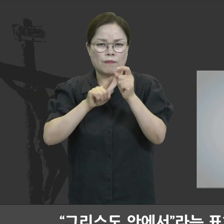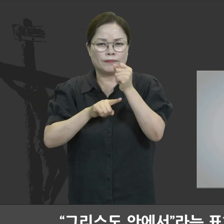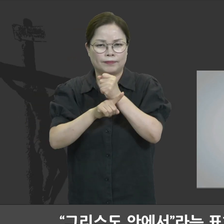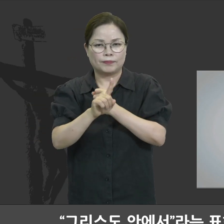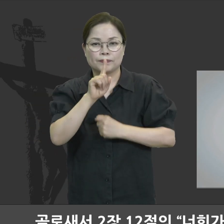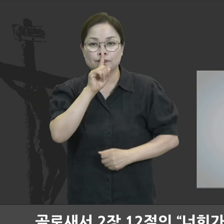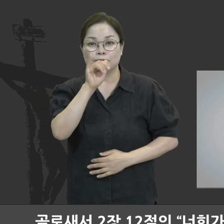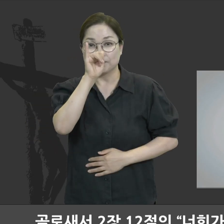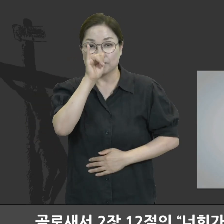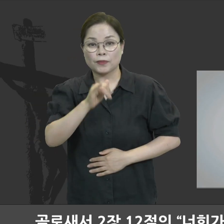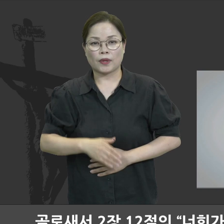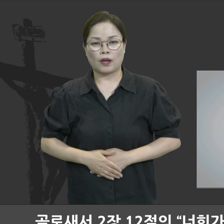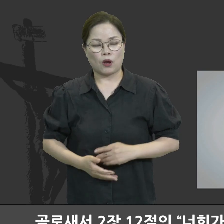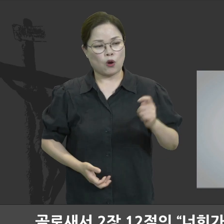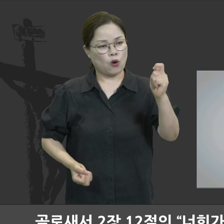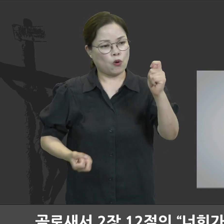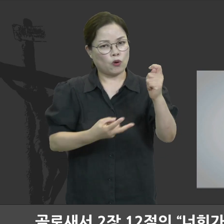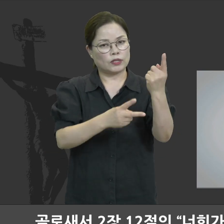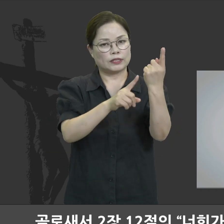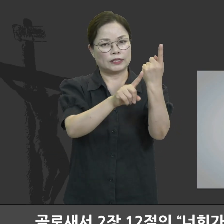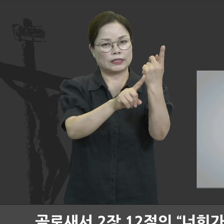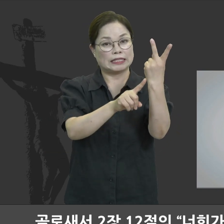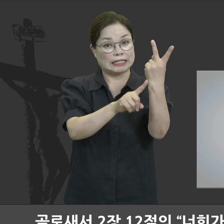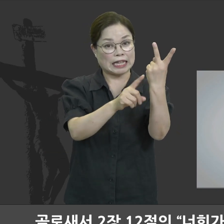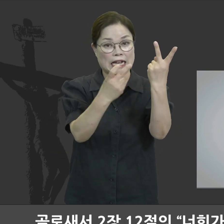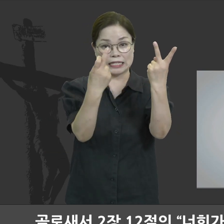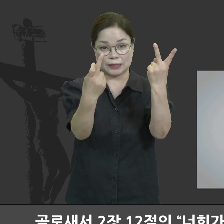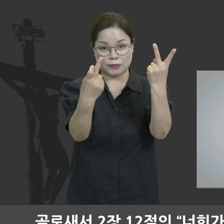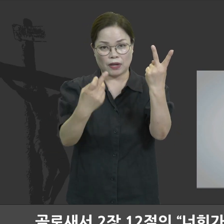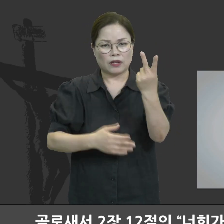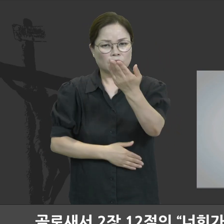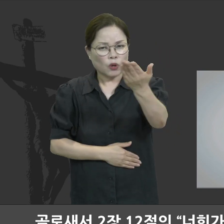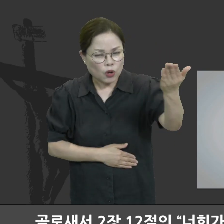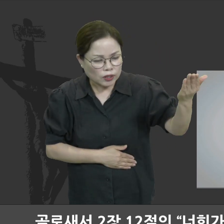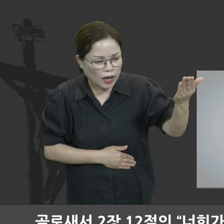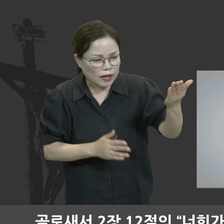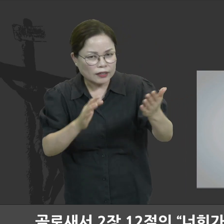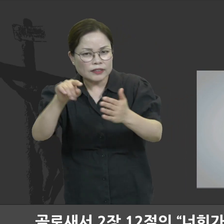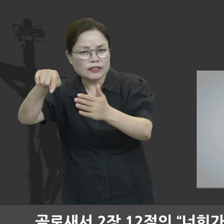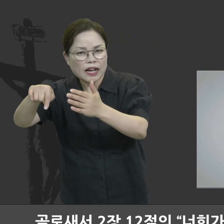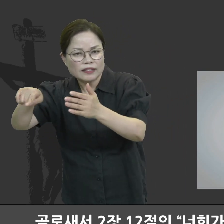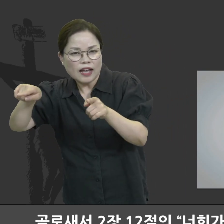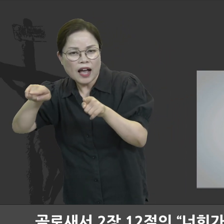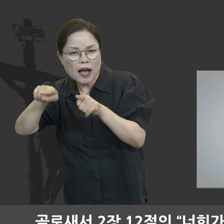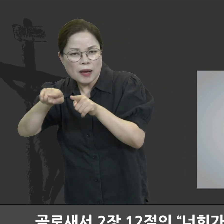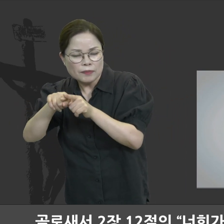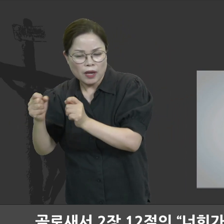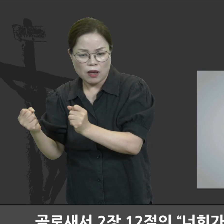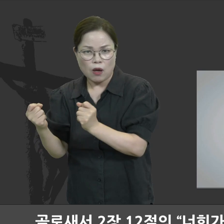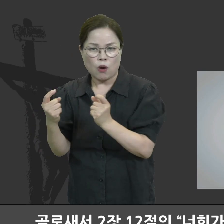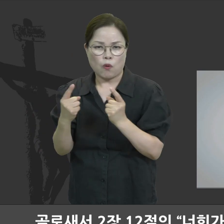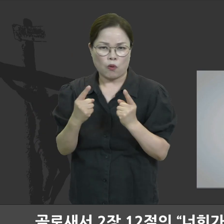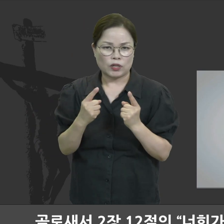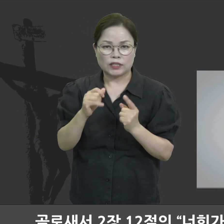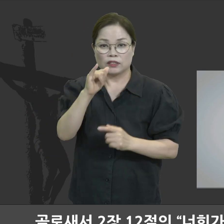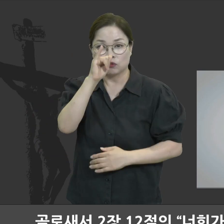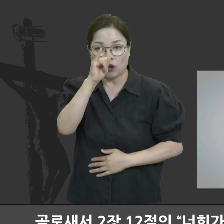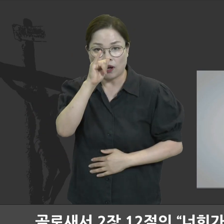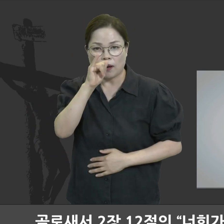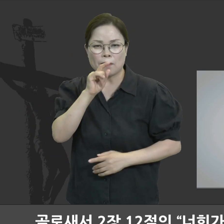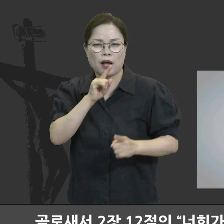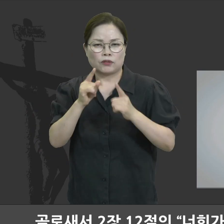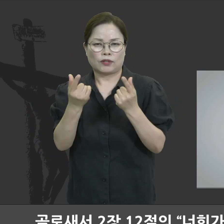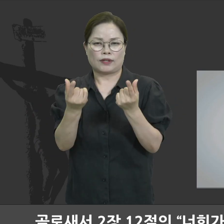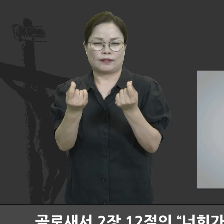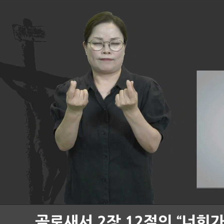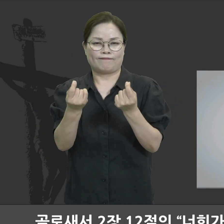합니다. 골로새서 2장 12절에 너희가 그 안에서 함께 일으키심을 받았느니라 라는